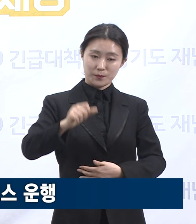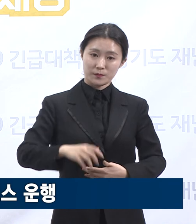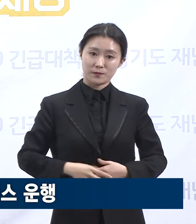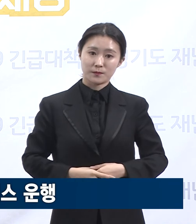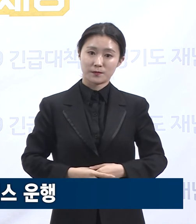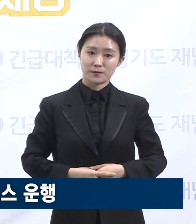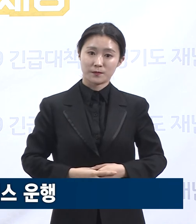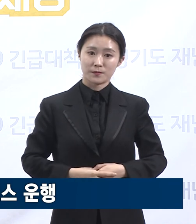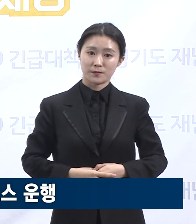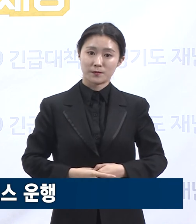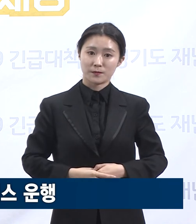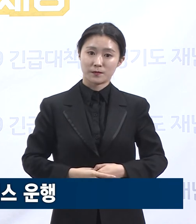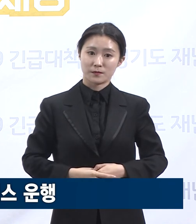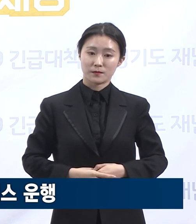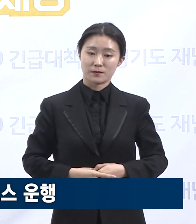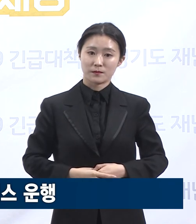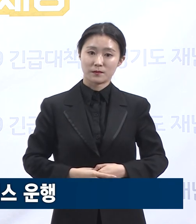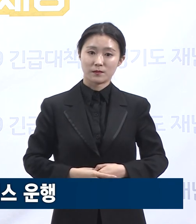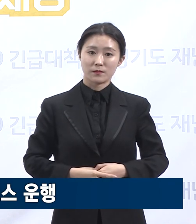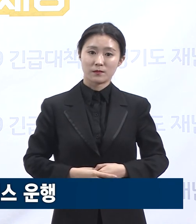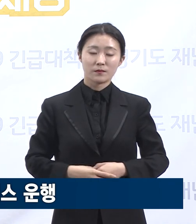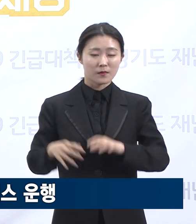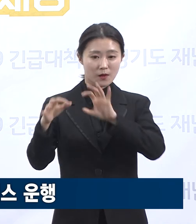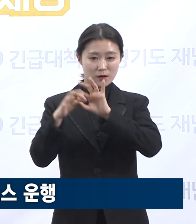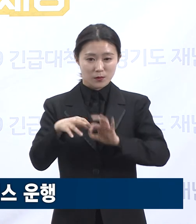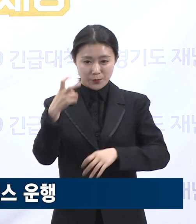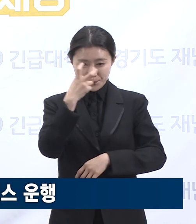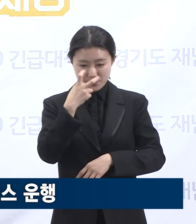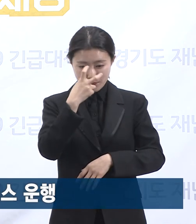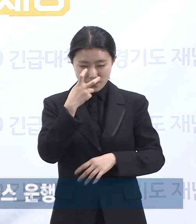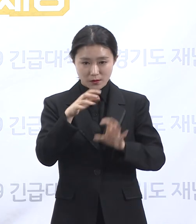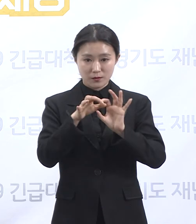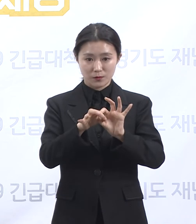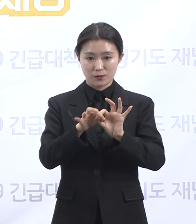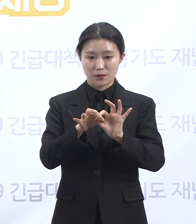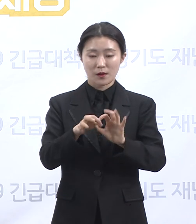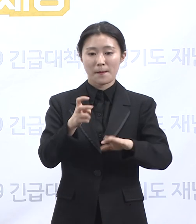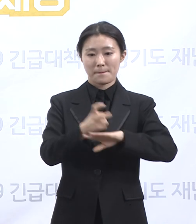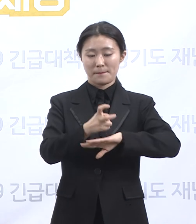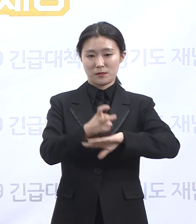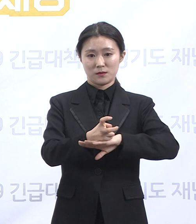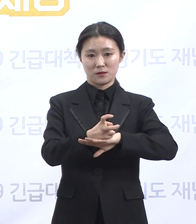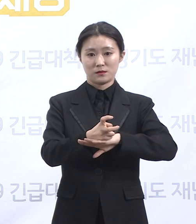경기도는 이용 현황을 지속적으로 모니터링 후 배차 시간 및 노선을 보완할 계획입니다.